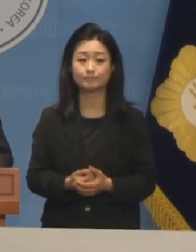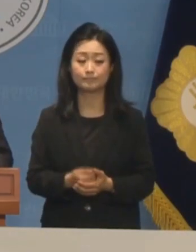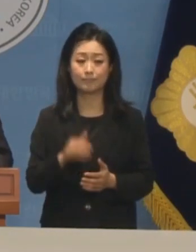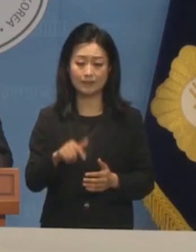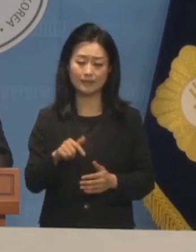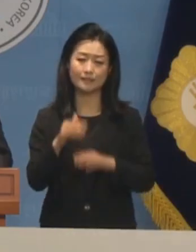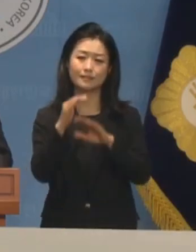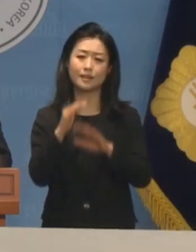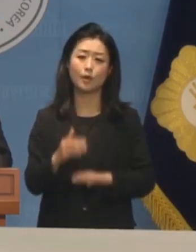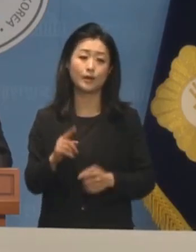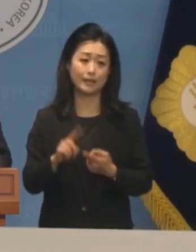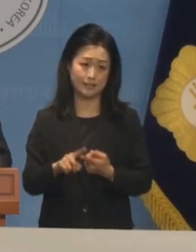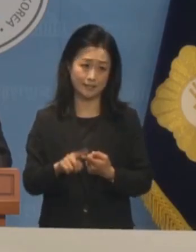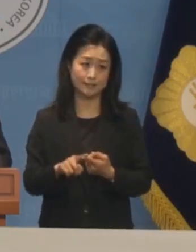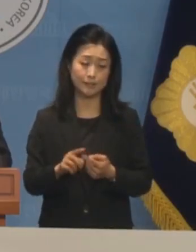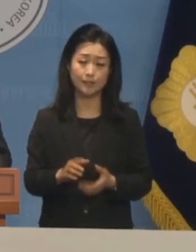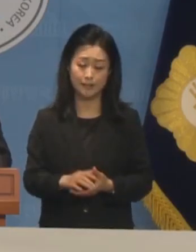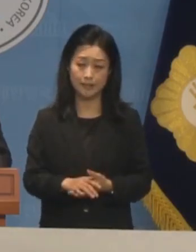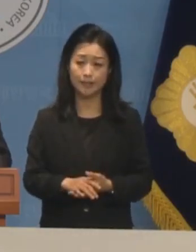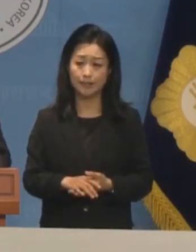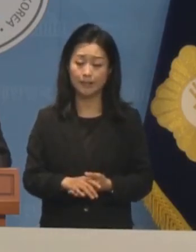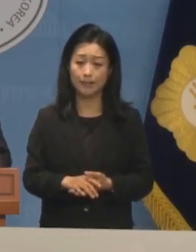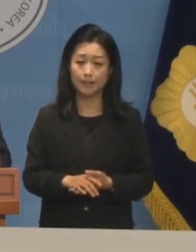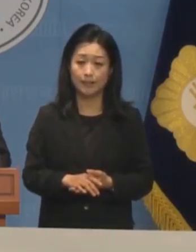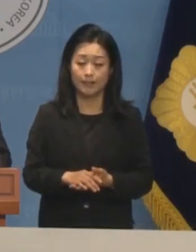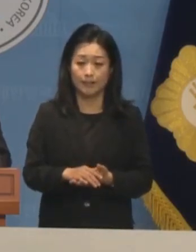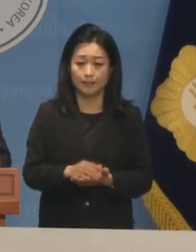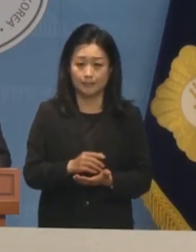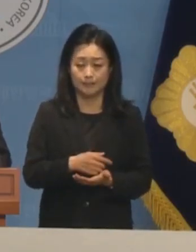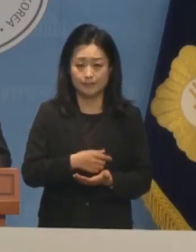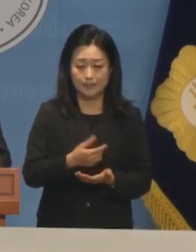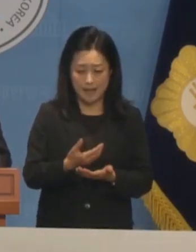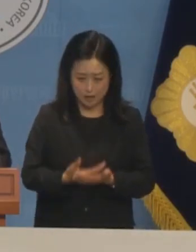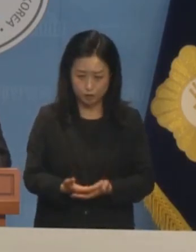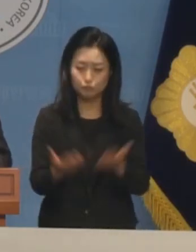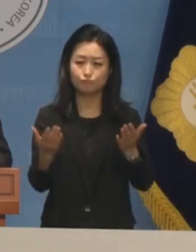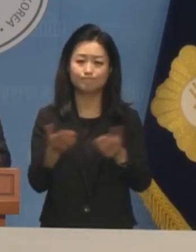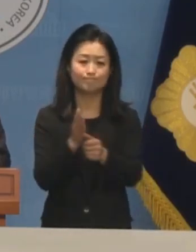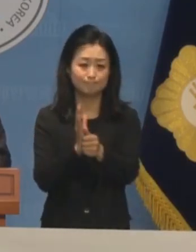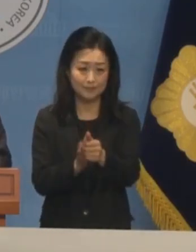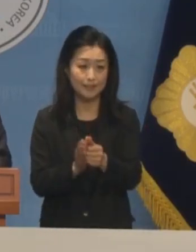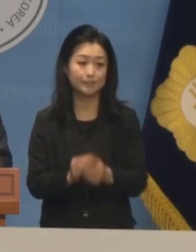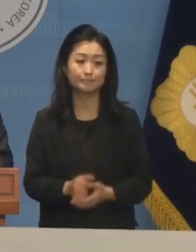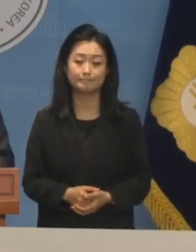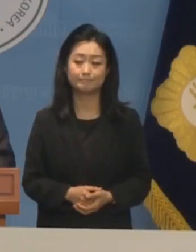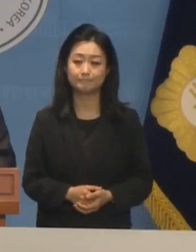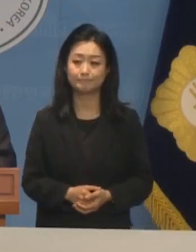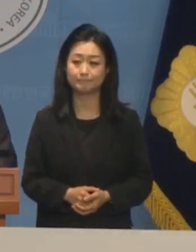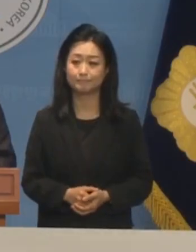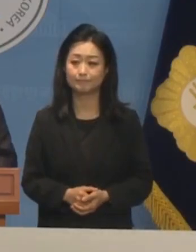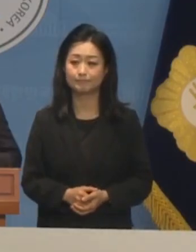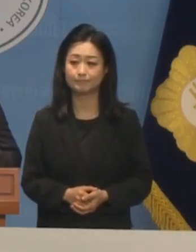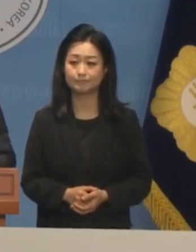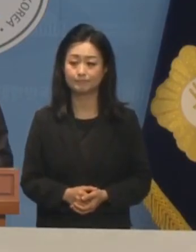그 마음에 꼭 그 부분 염두에 두시고 크게 널리 알려주셨으면 감사하겠습니다.